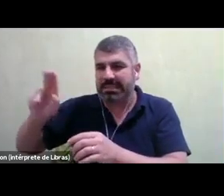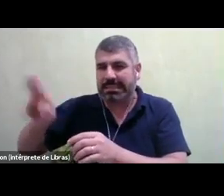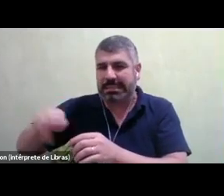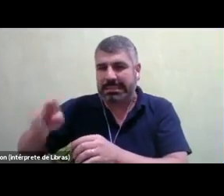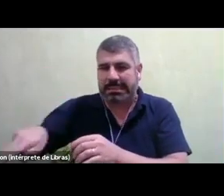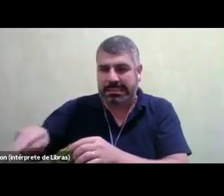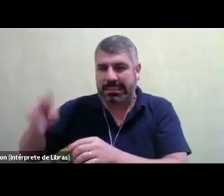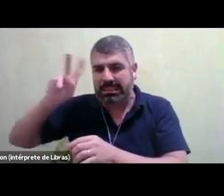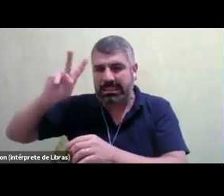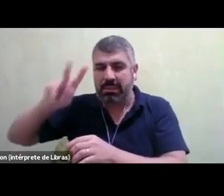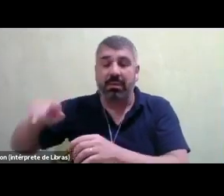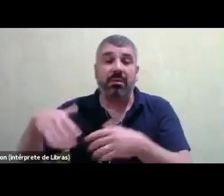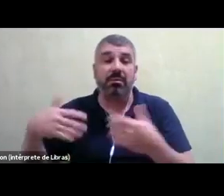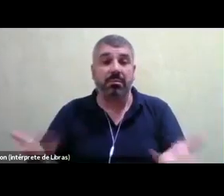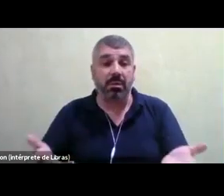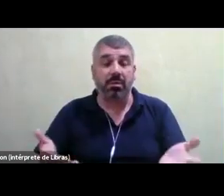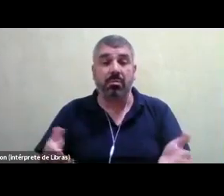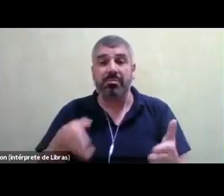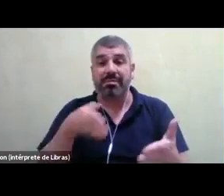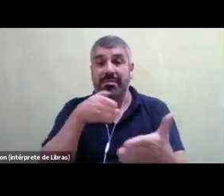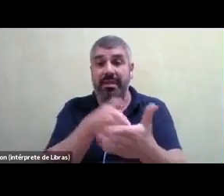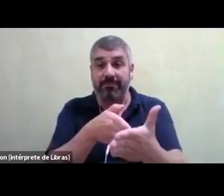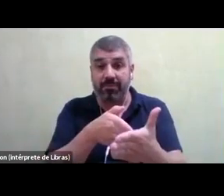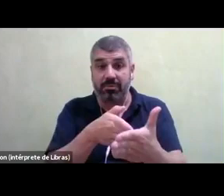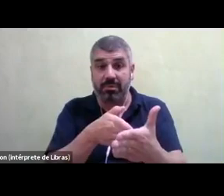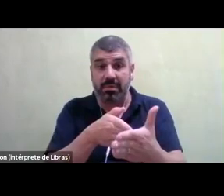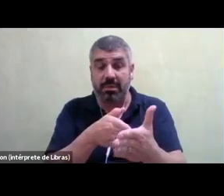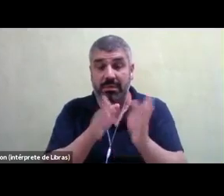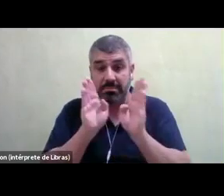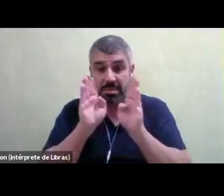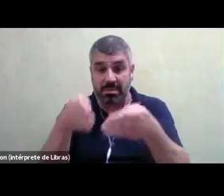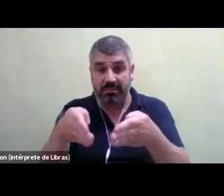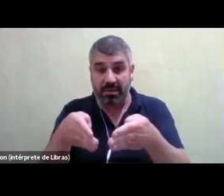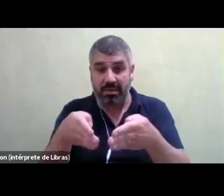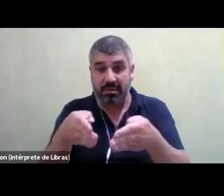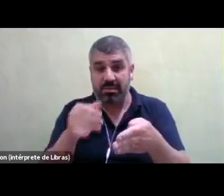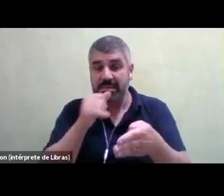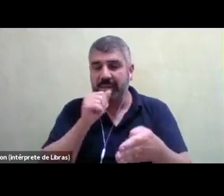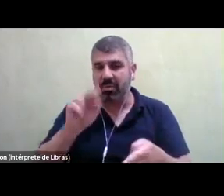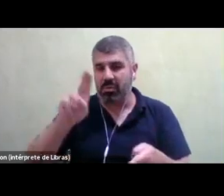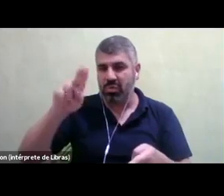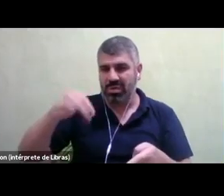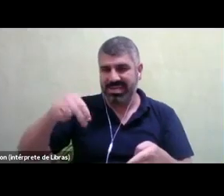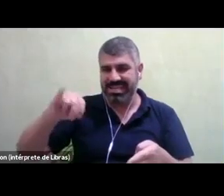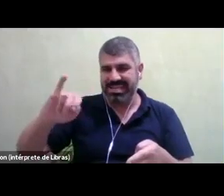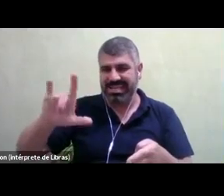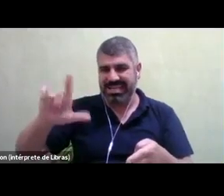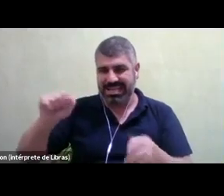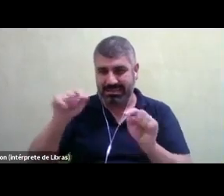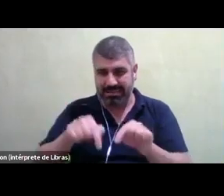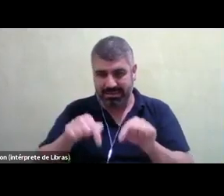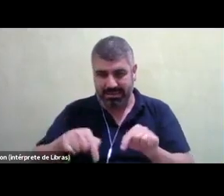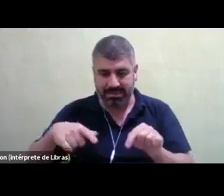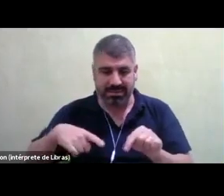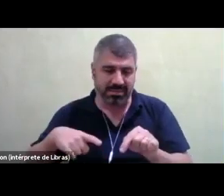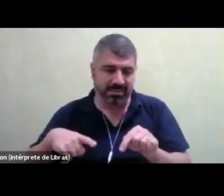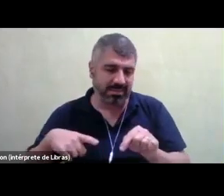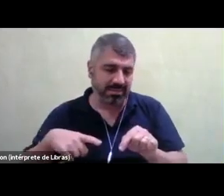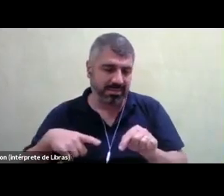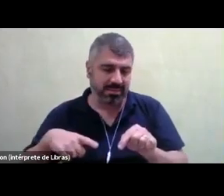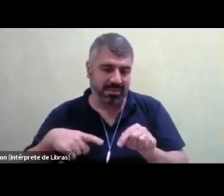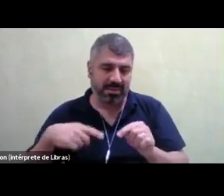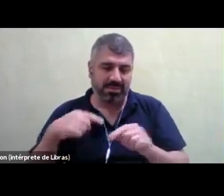Então, especificamente na fronteira, por exemplo, aqui na UNILA, nós temos um trabalho, né, em várias